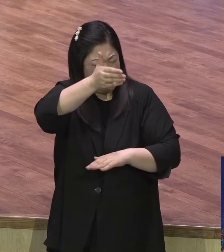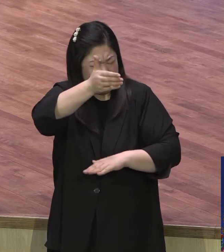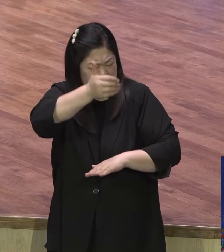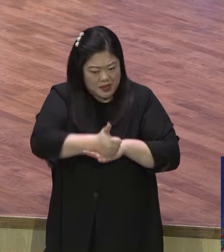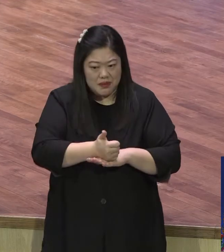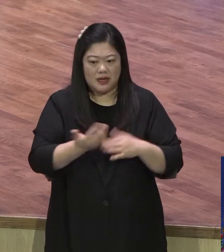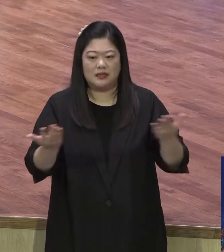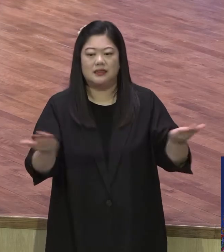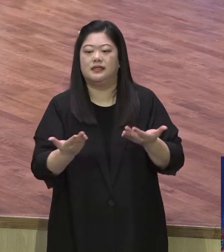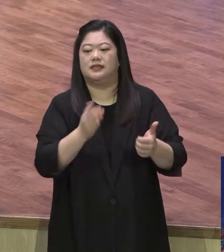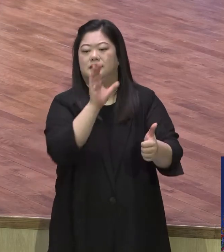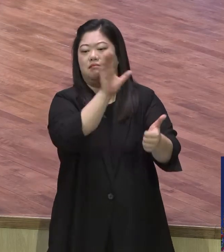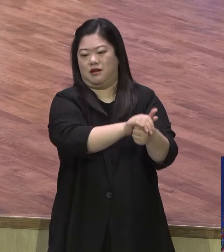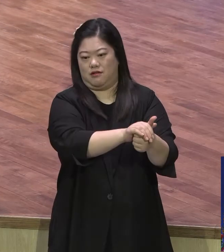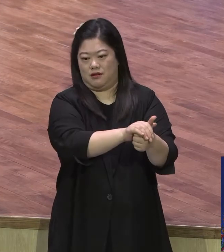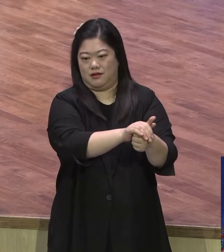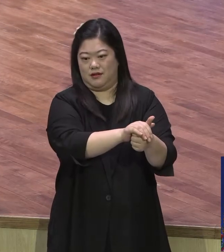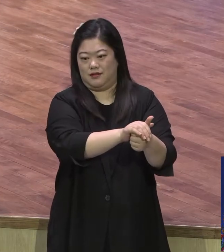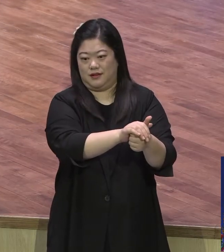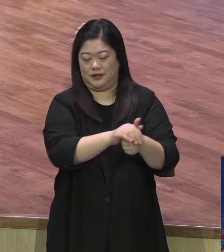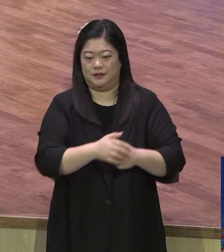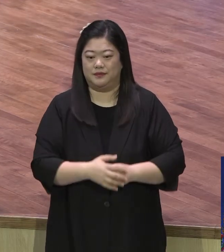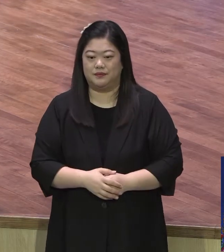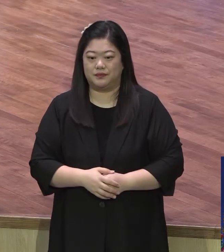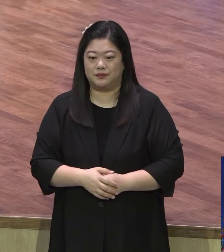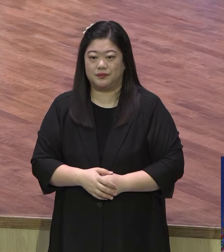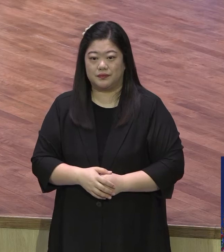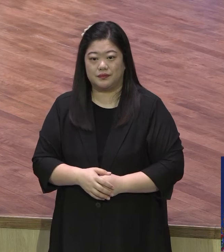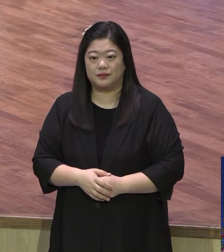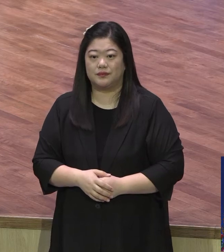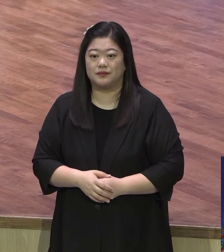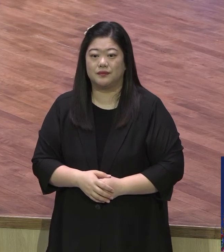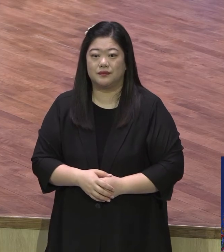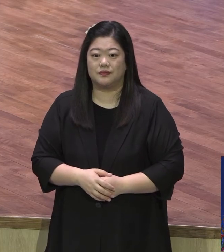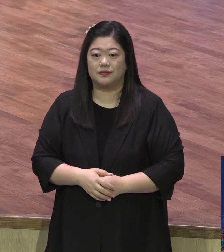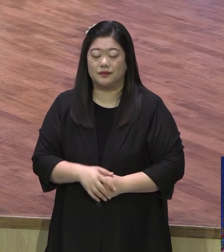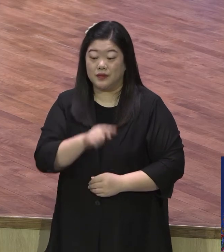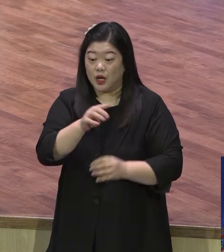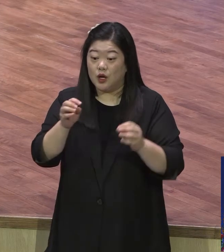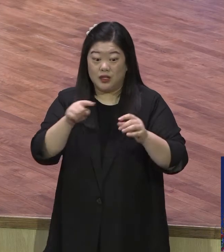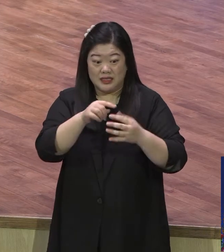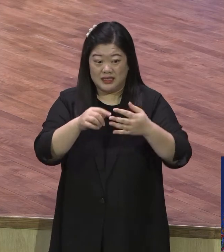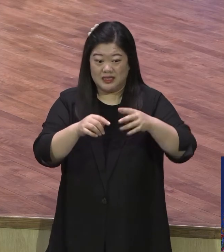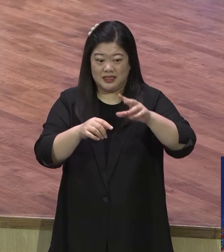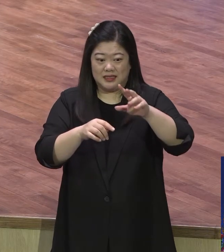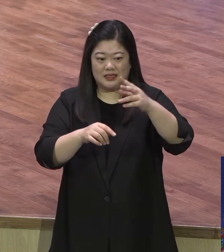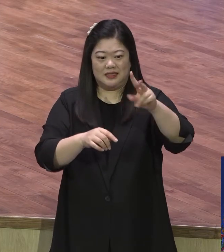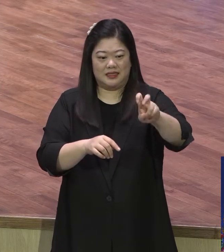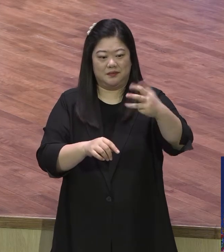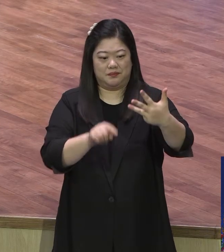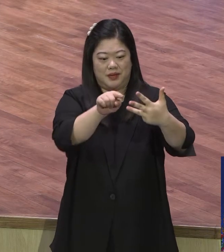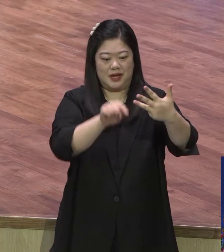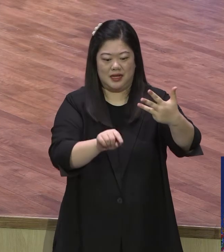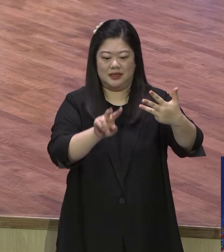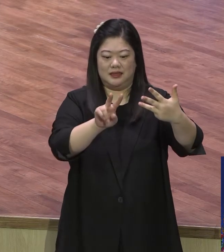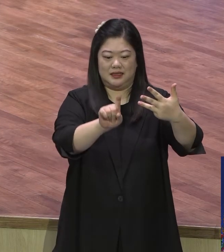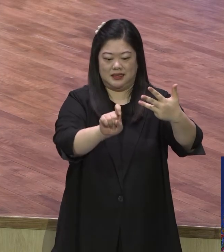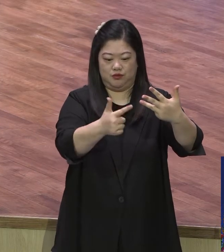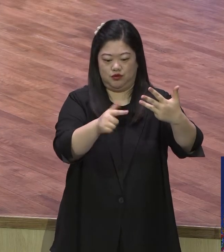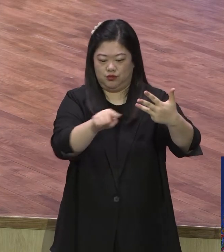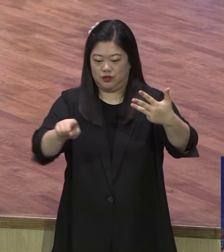사명의 메시지입니다 이 사명을 한 문장으로 요약하면 모든 민족을 제자로